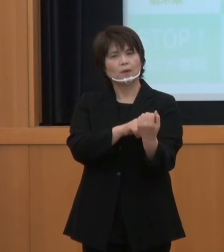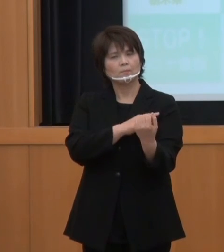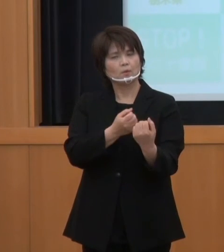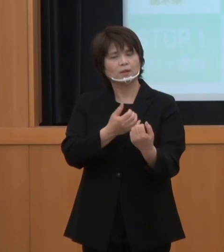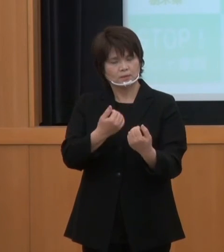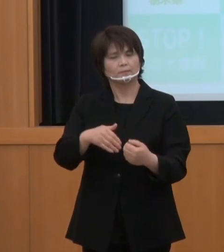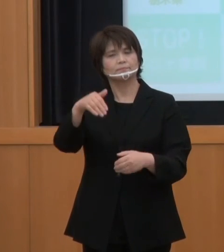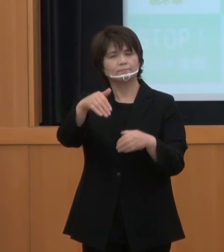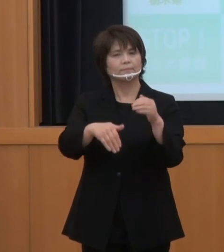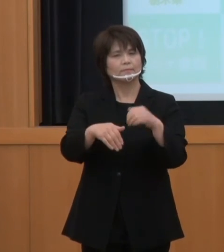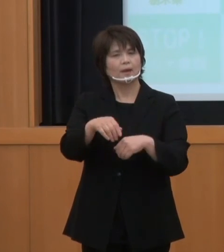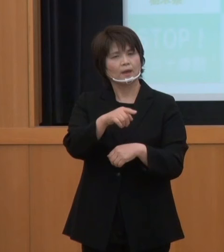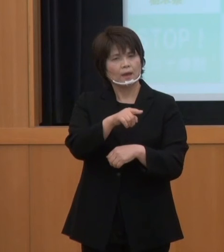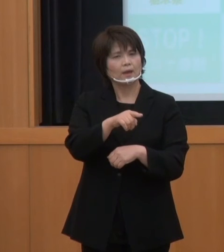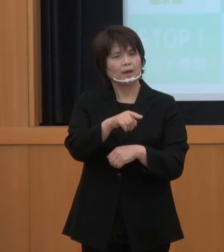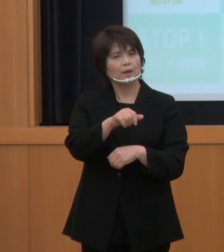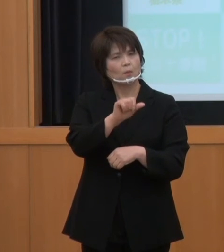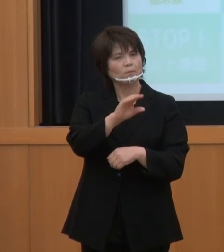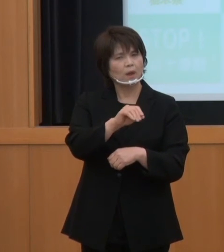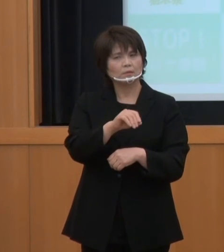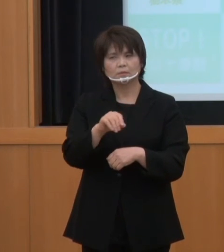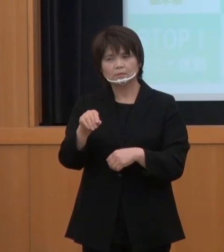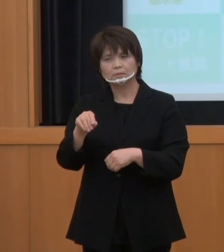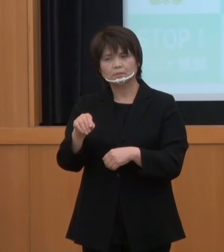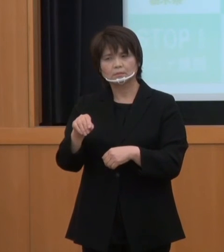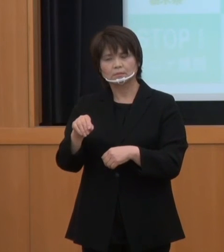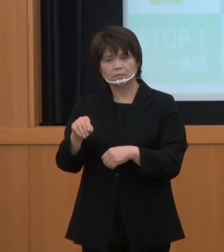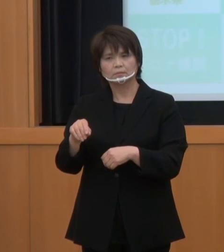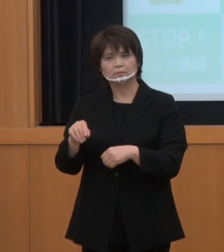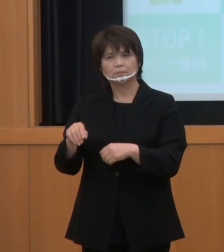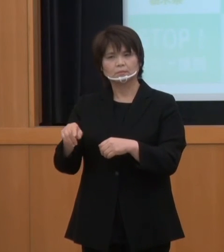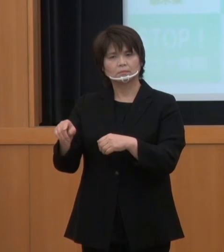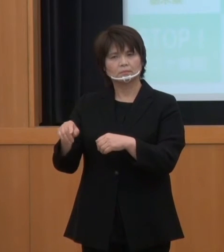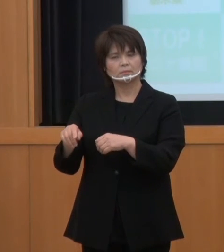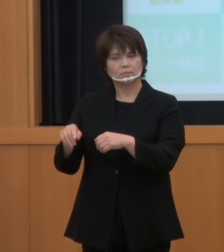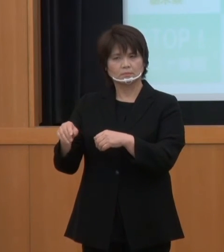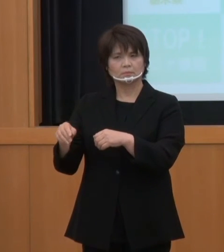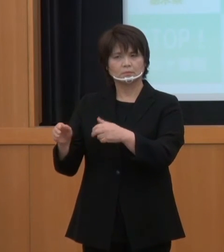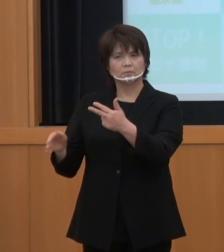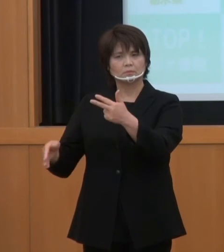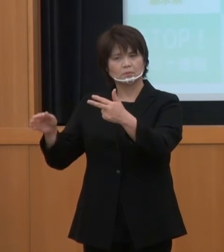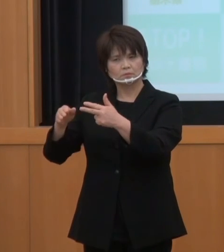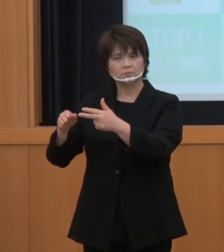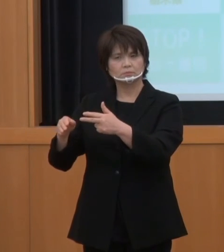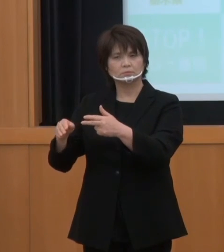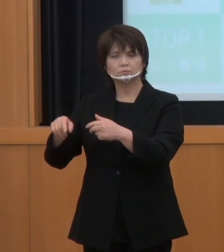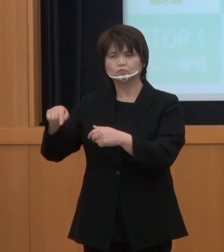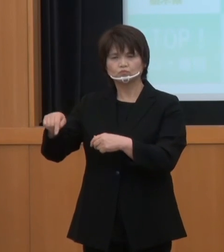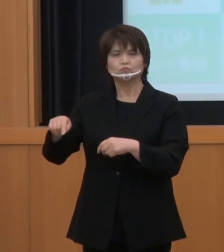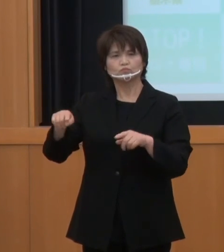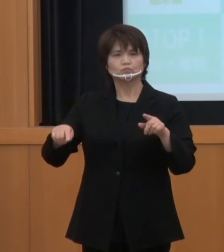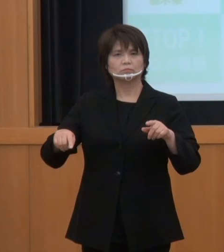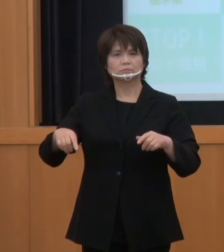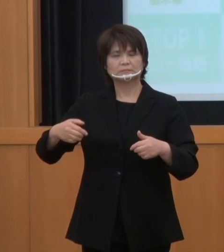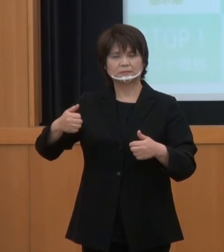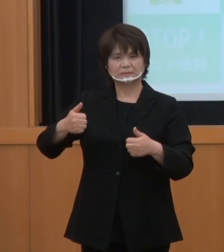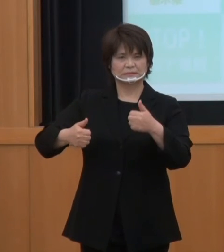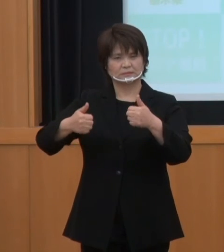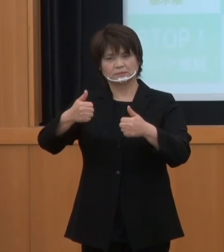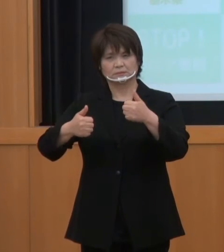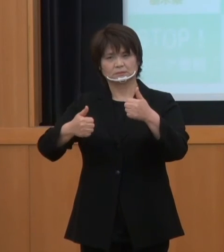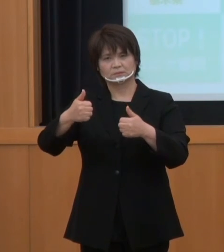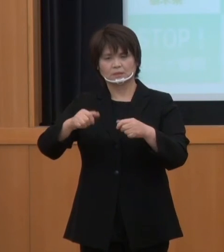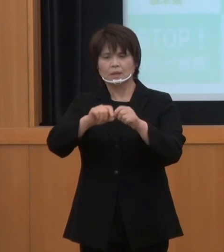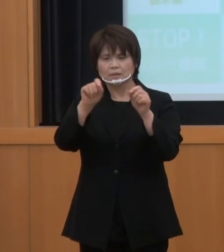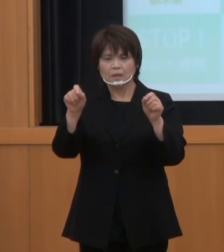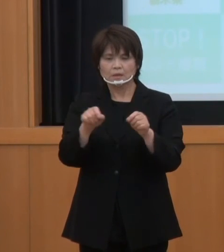5万円を政策に掲げる候補者を選んだと、これが結果として、拮抗したではないかというふうにインタビュー